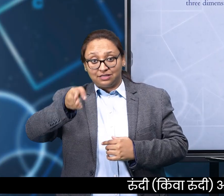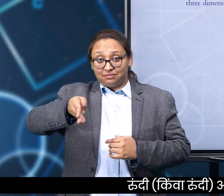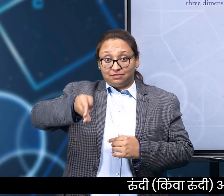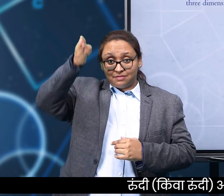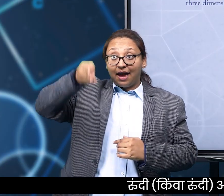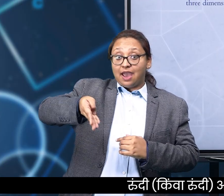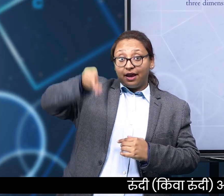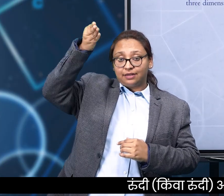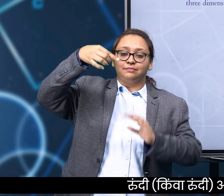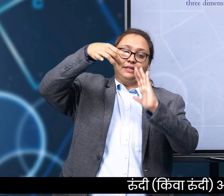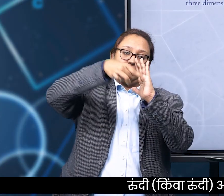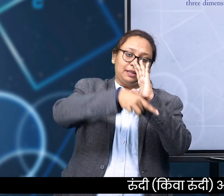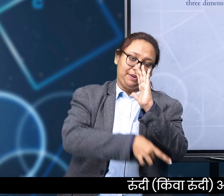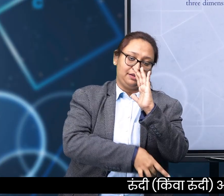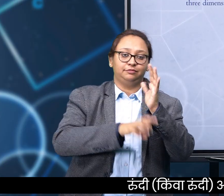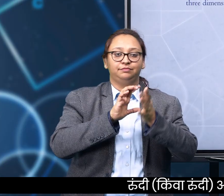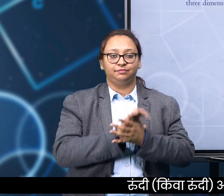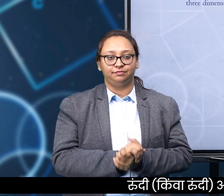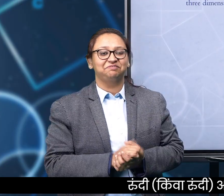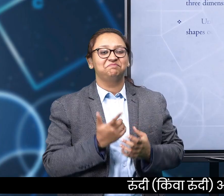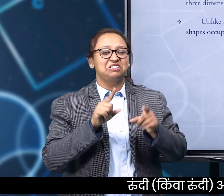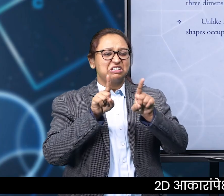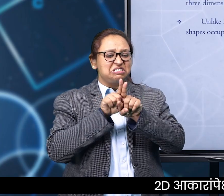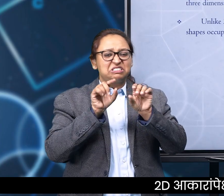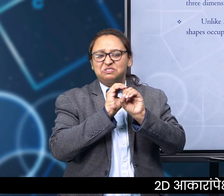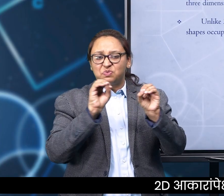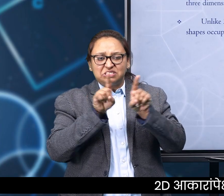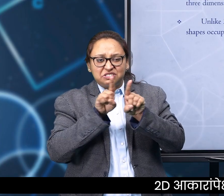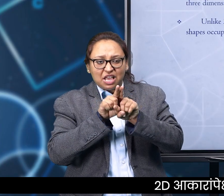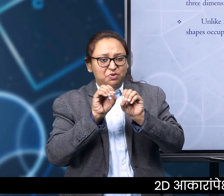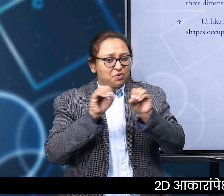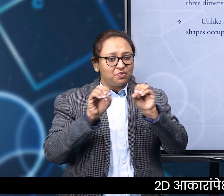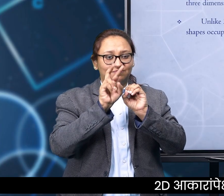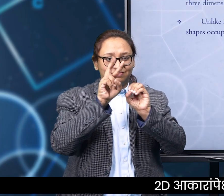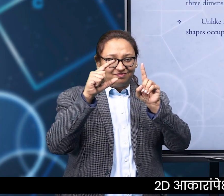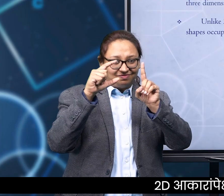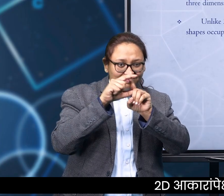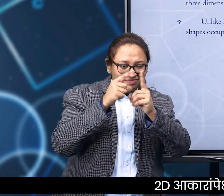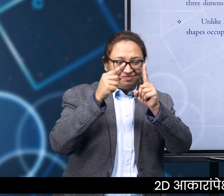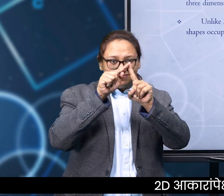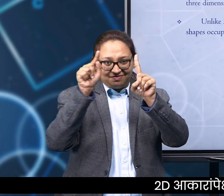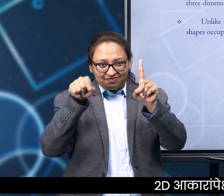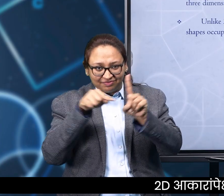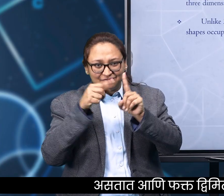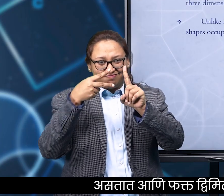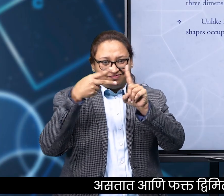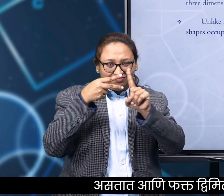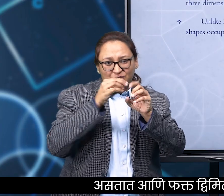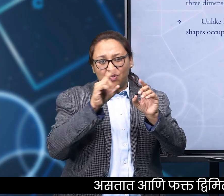रुंदी आणि उंची किंवा खोली. 2D आकारांपेक्षा वेगळे जे सपाट असतात आणि फक्त